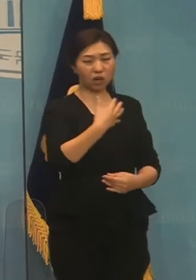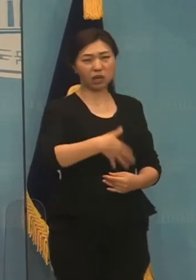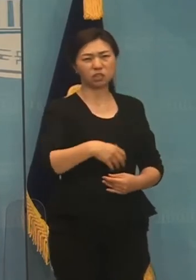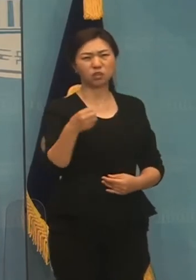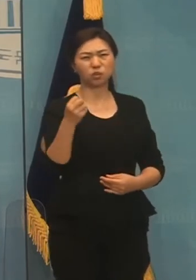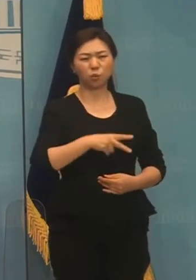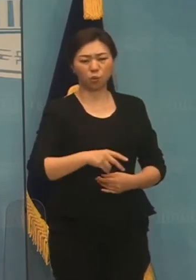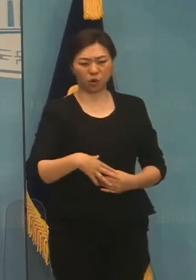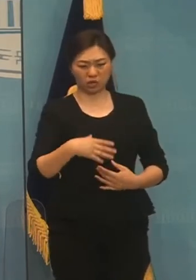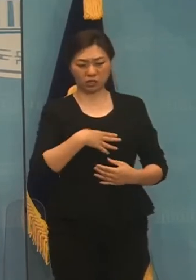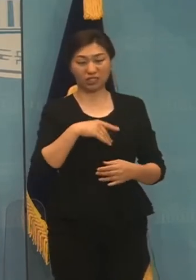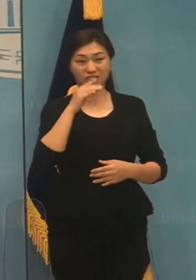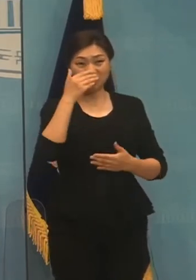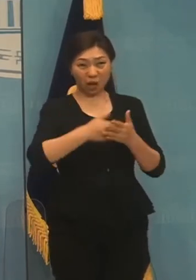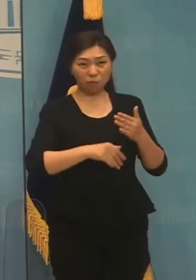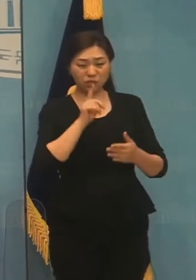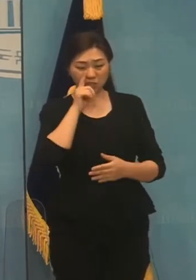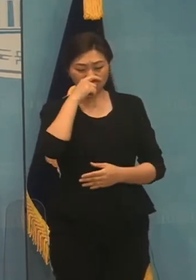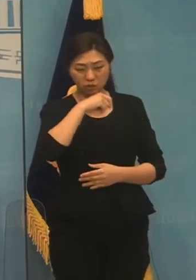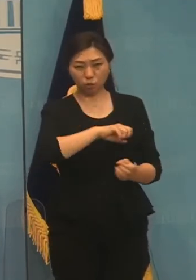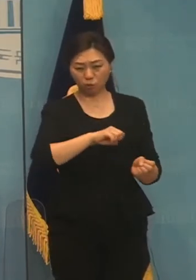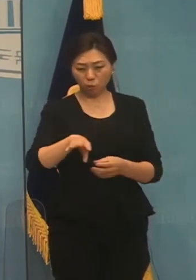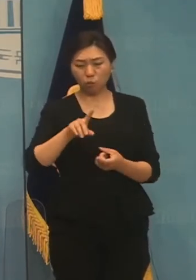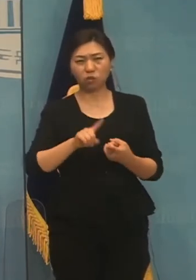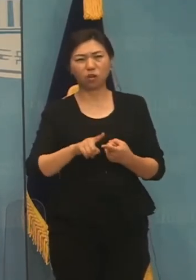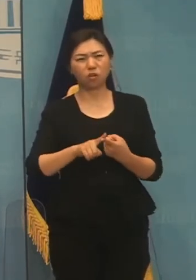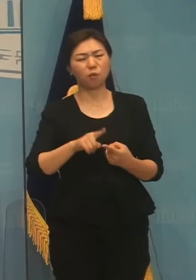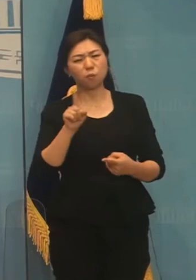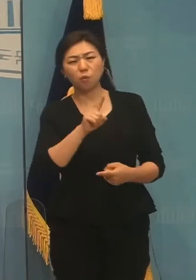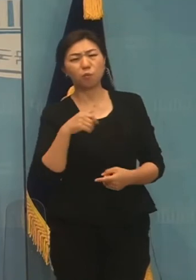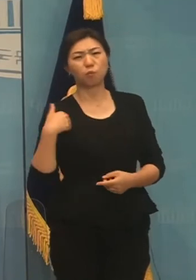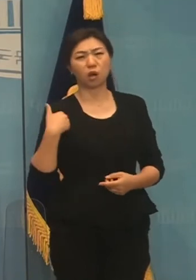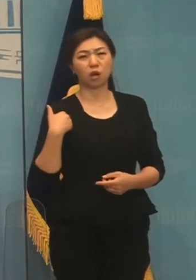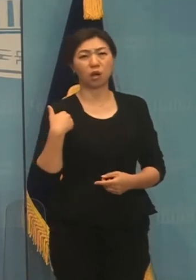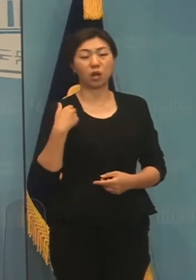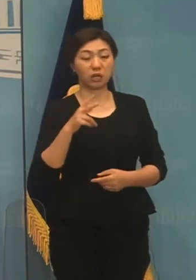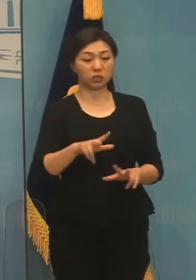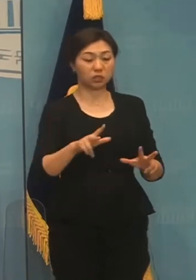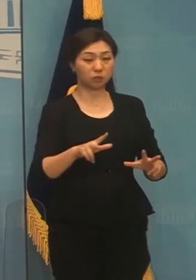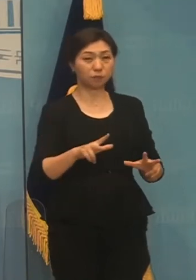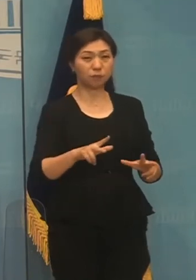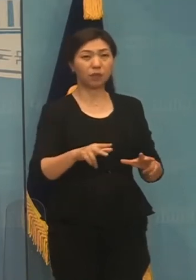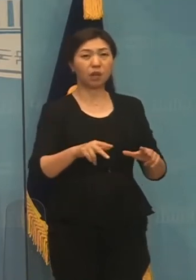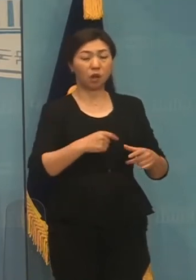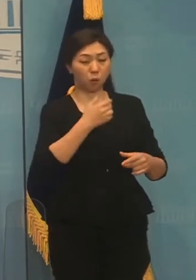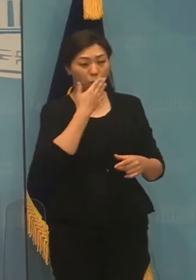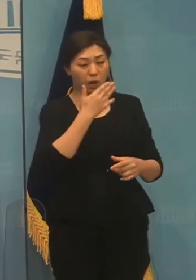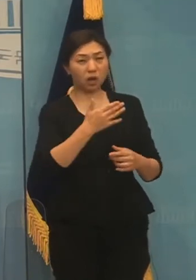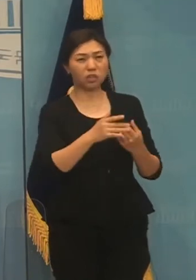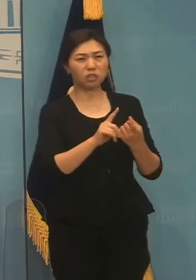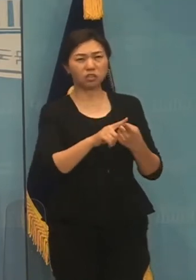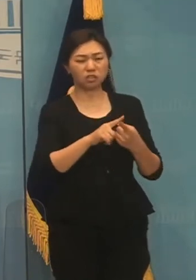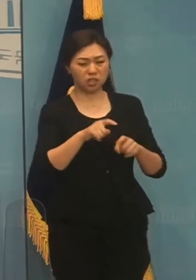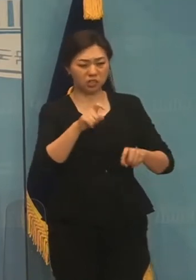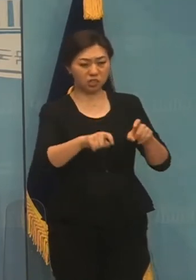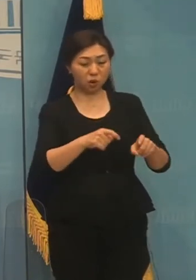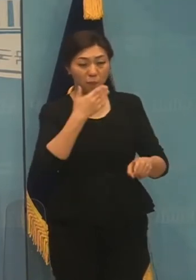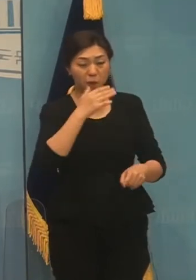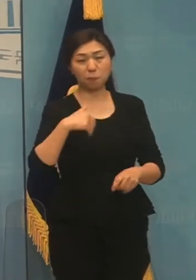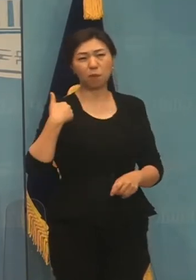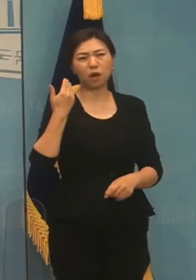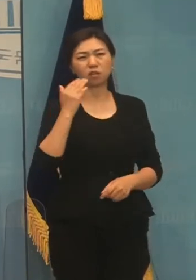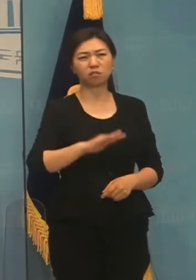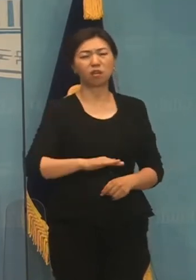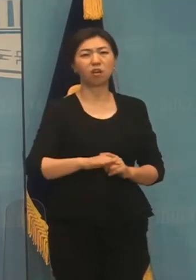않았습니다. 기후위기에 대응하는 에너지 대책인지 실현 가능성도 검증되지 않은 것을 가지고 시민들에게